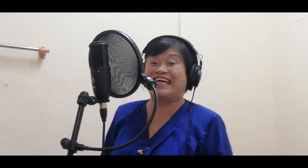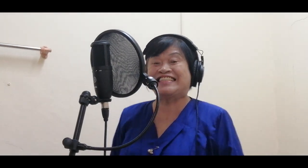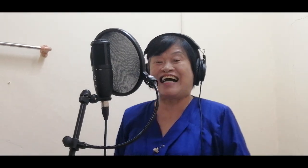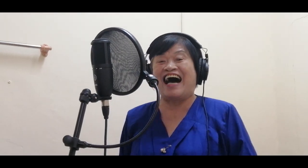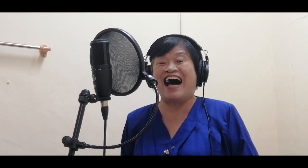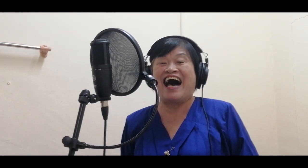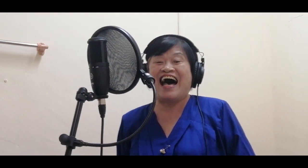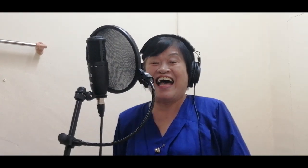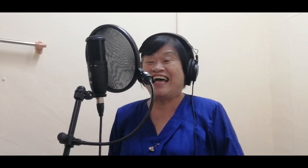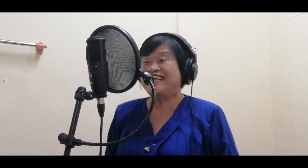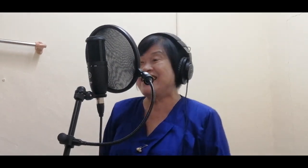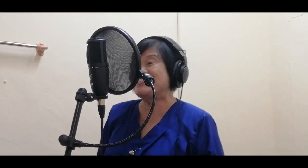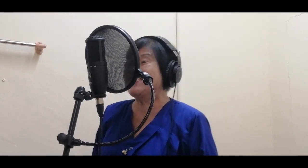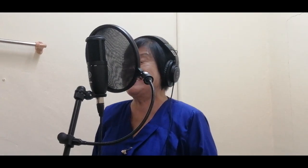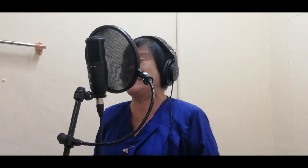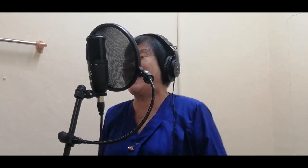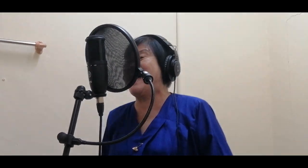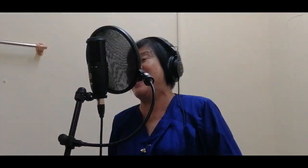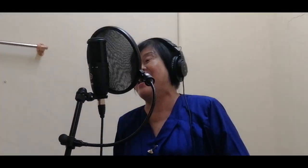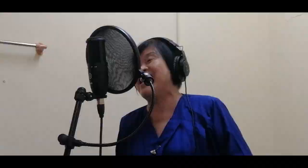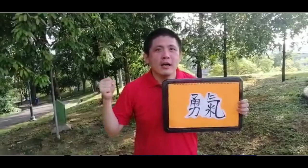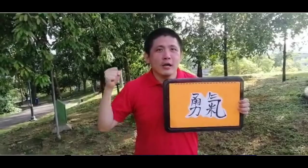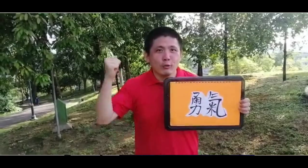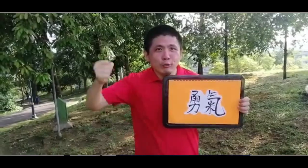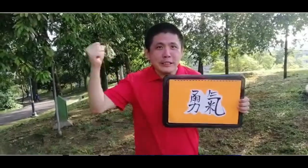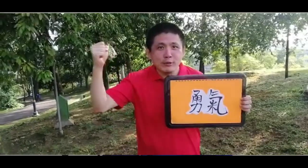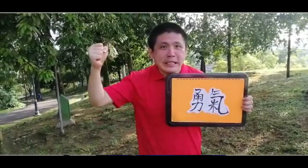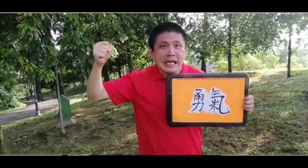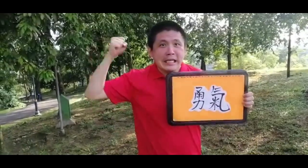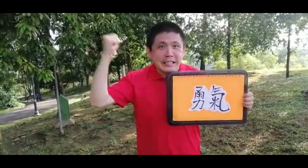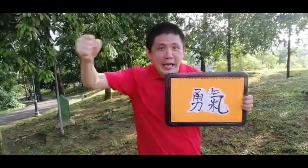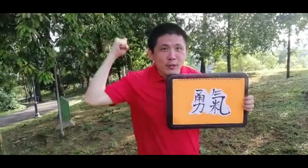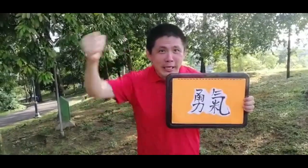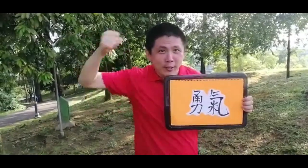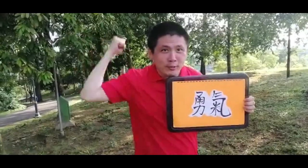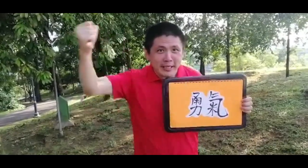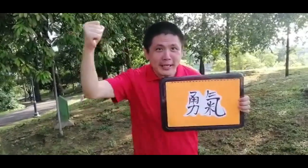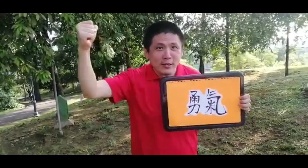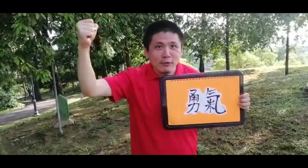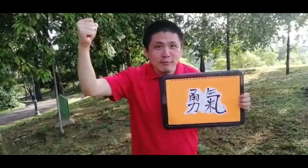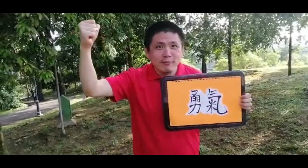勇气，加油加油再加油！